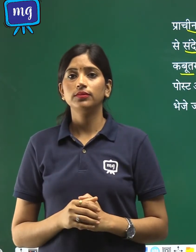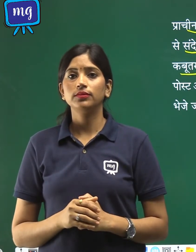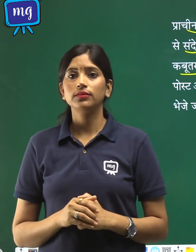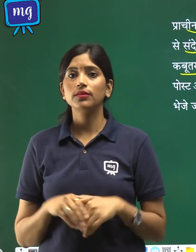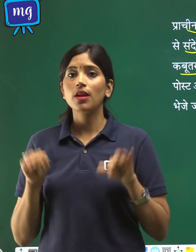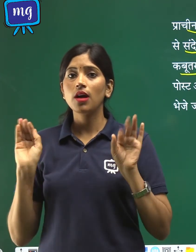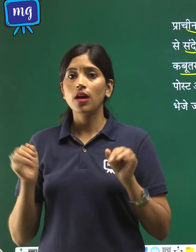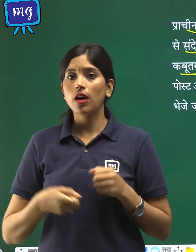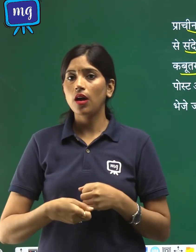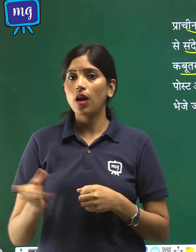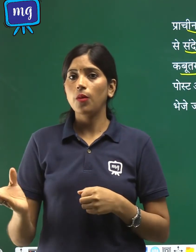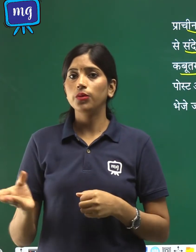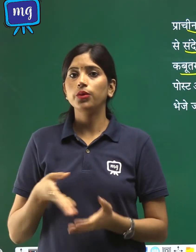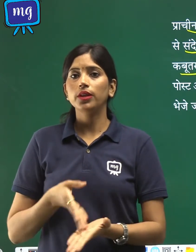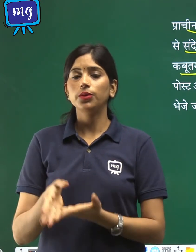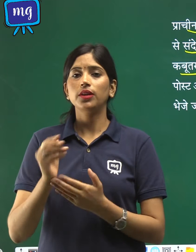कबूतरों के द्वारा